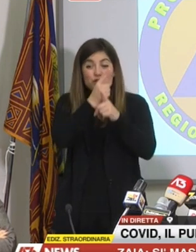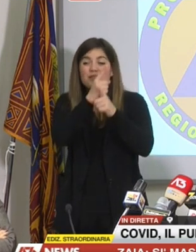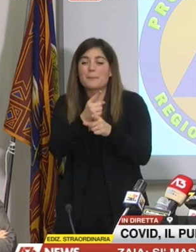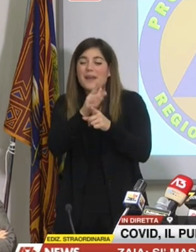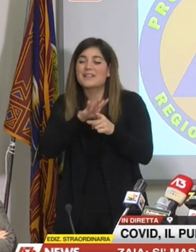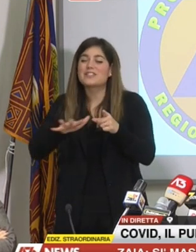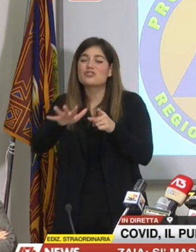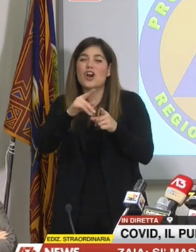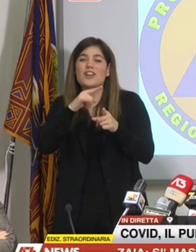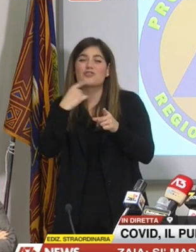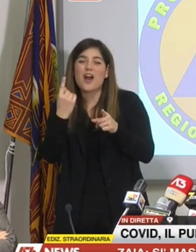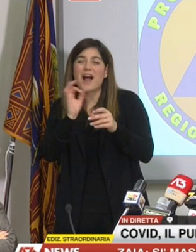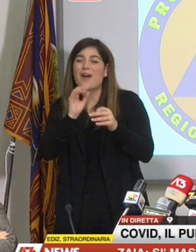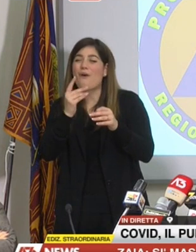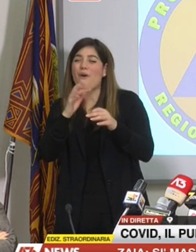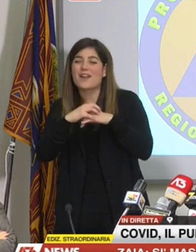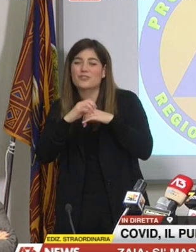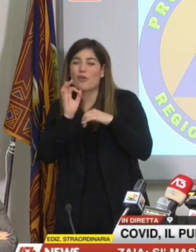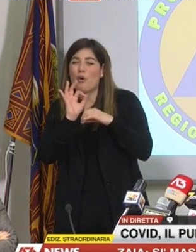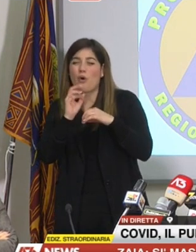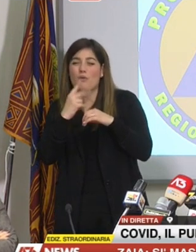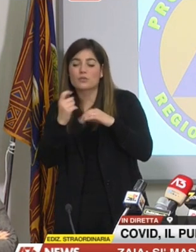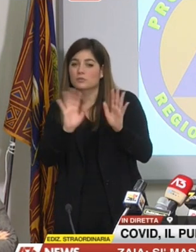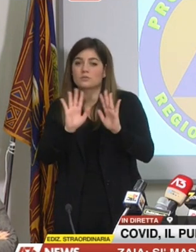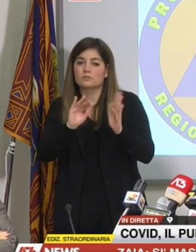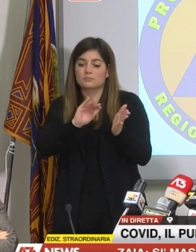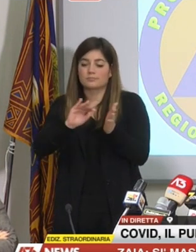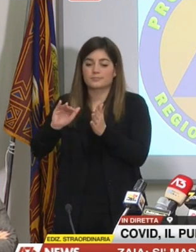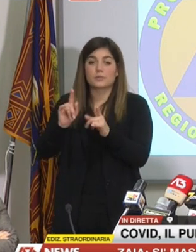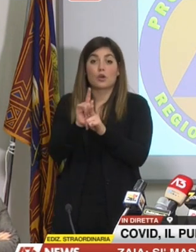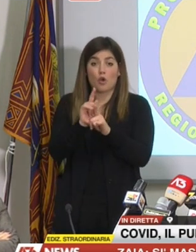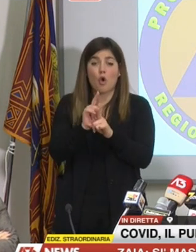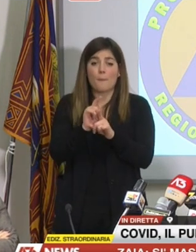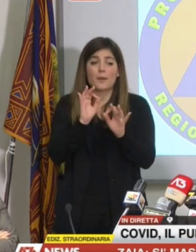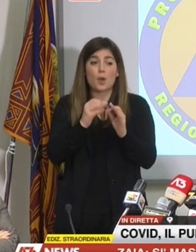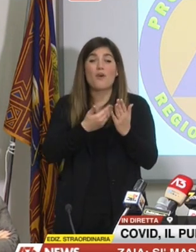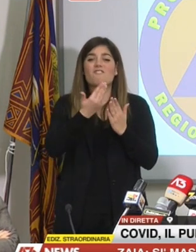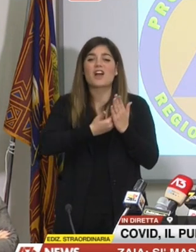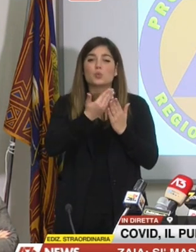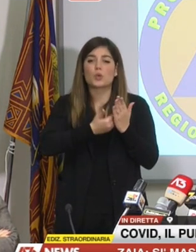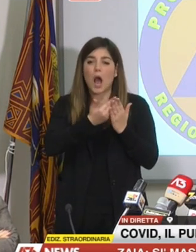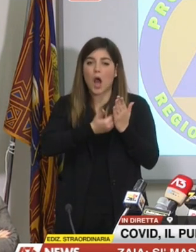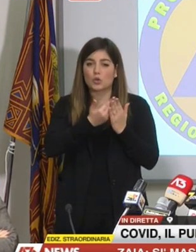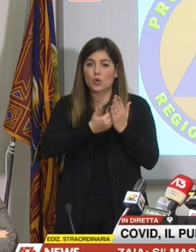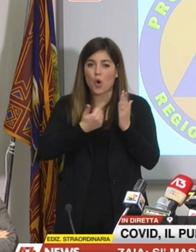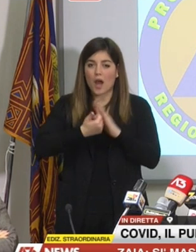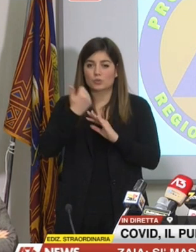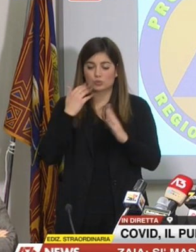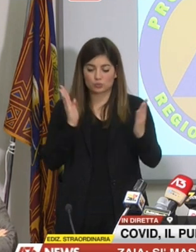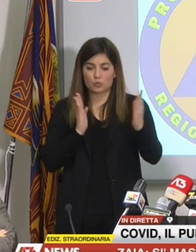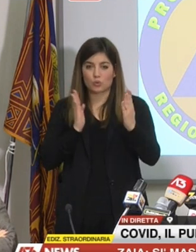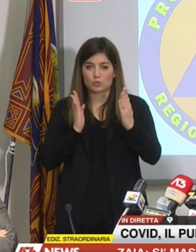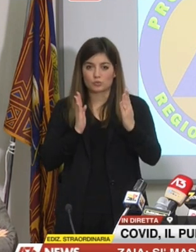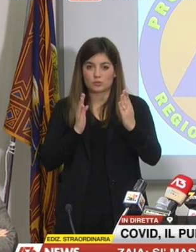fatturato, e questo sarebbe una svolta epocale, direi, per una città come Venezia che è stata disastrata. Ecco, questo ovviamente non è nei